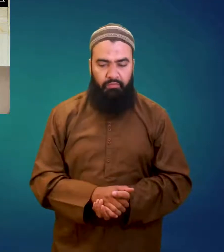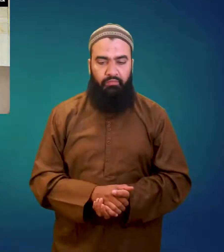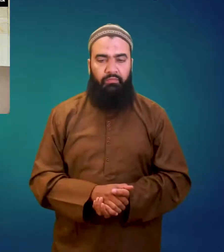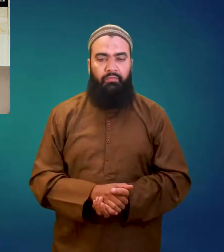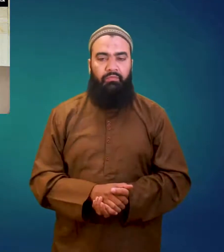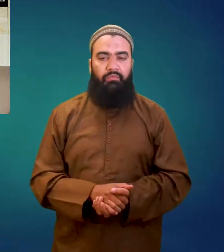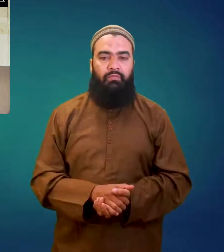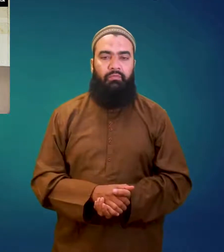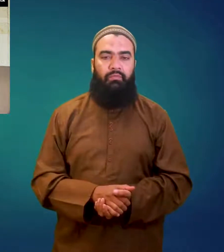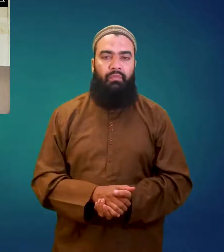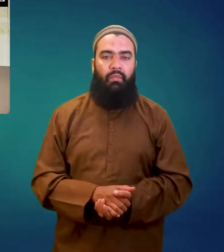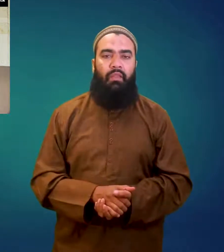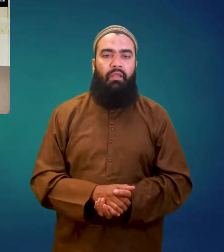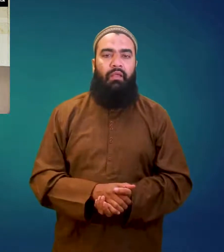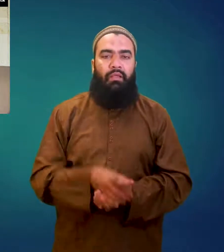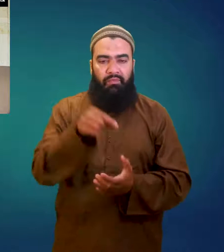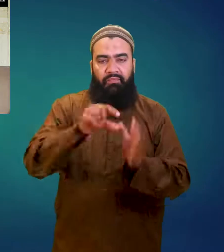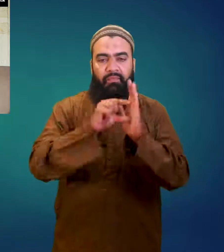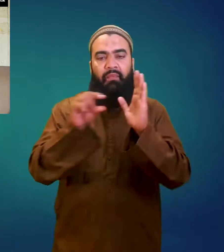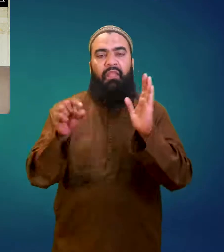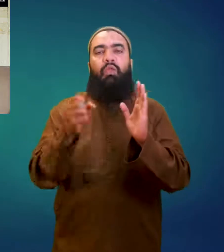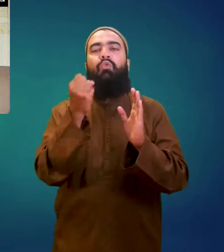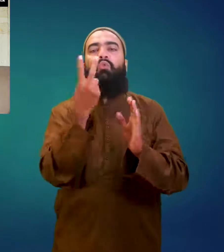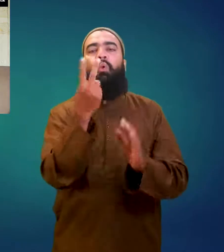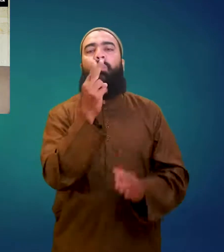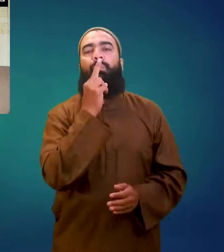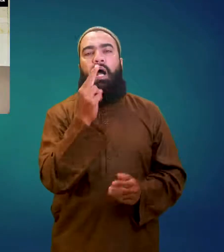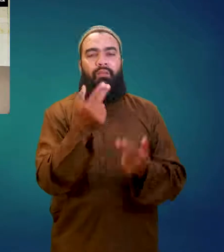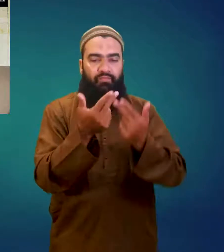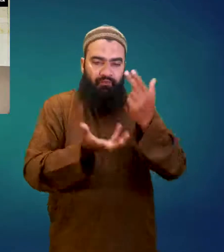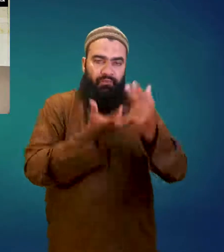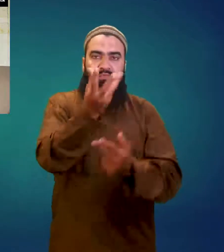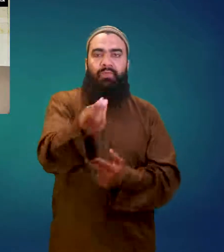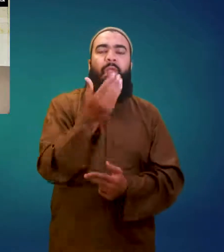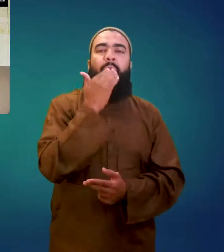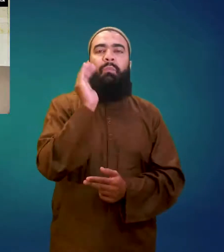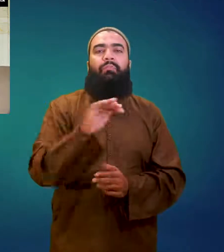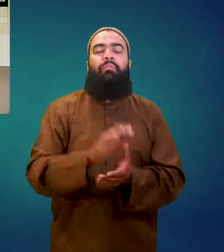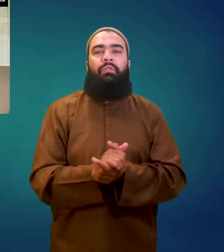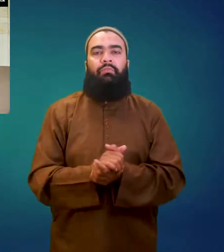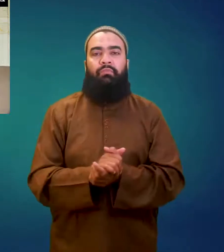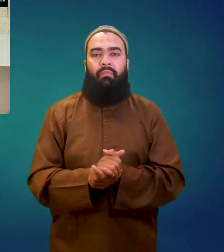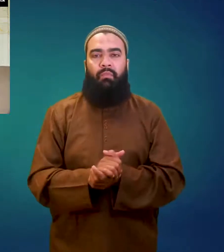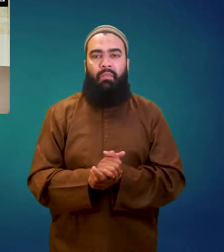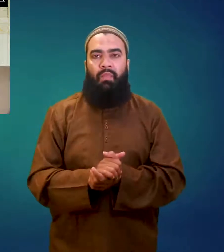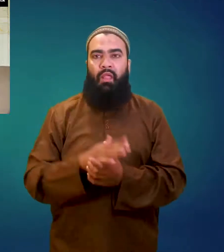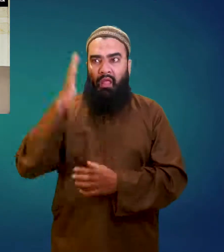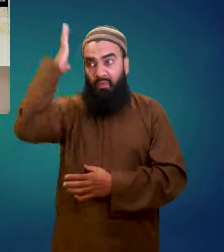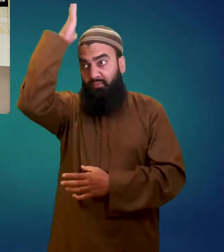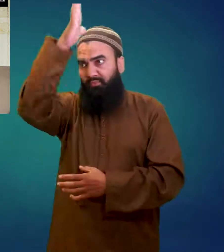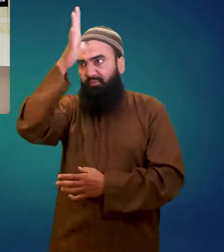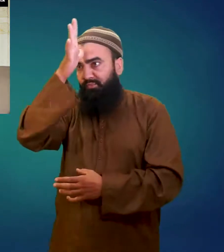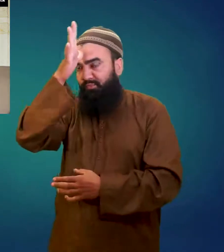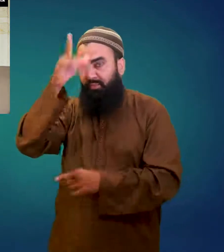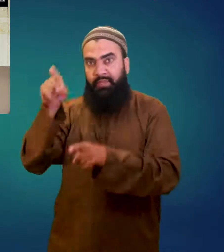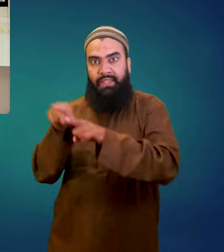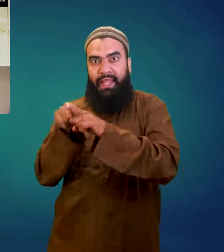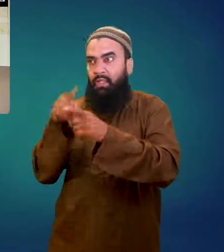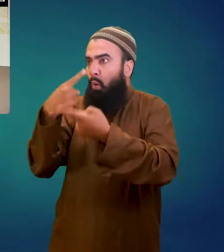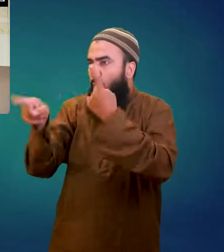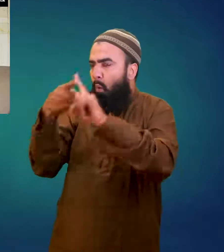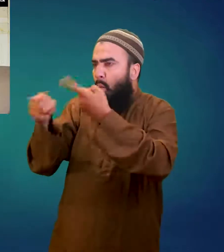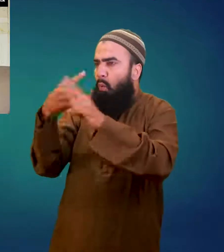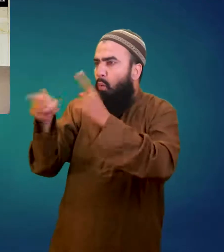فَضَرْبَ الرِّقَابِ۔ اس آیت میں دو باتیں فرمائی گئیں۔ جب قتال کے ذریعے کفار